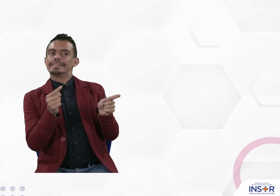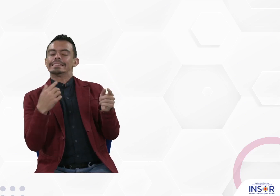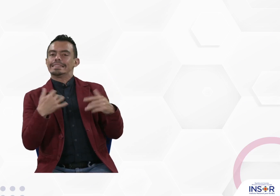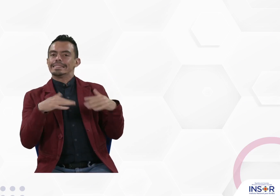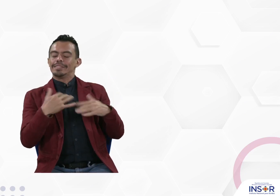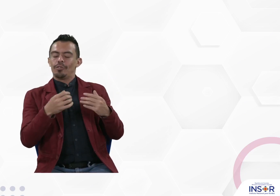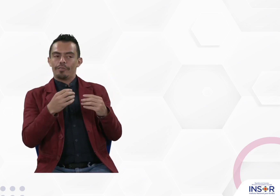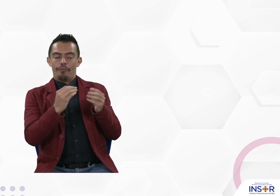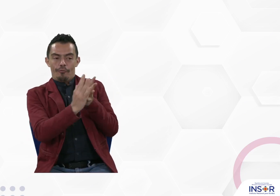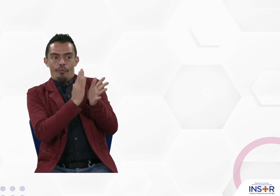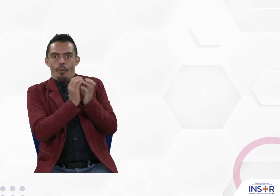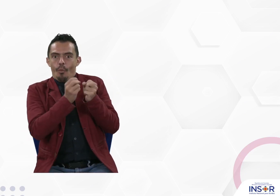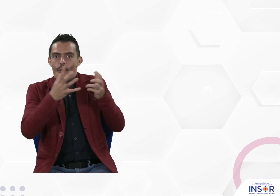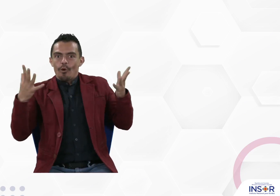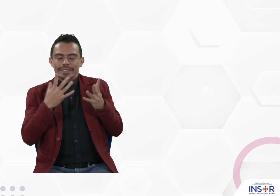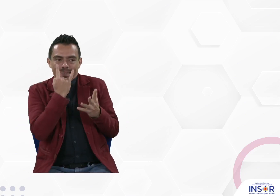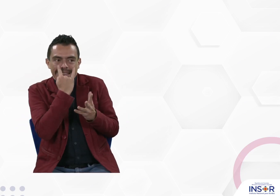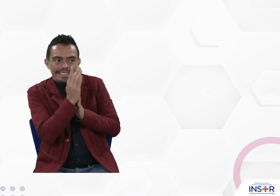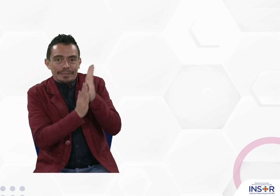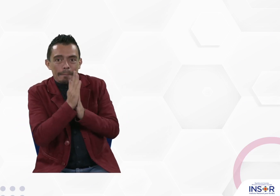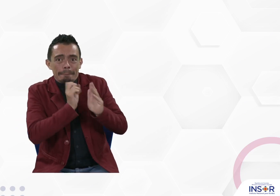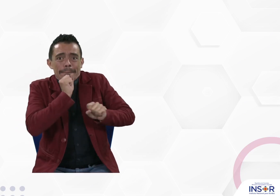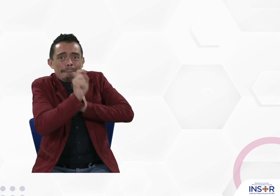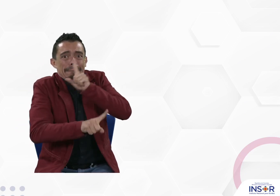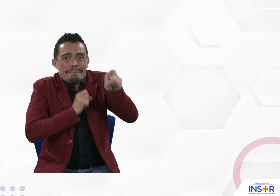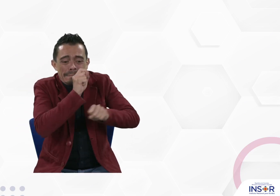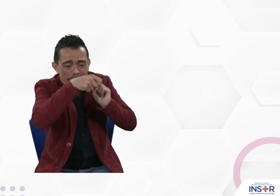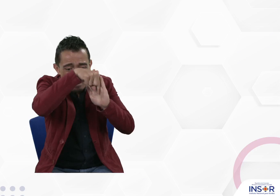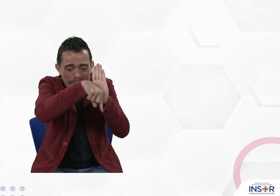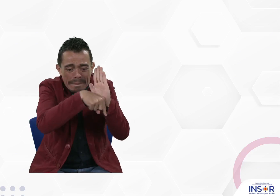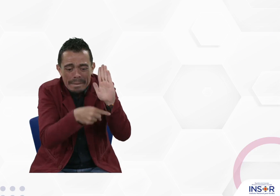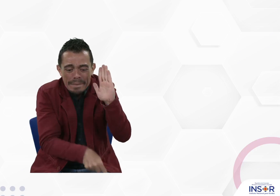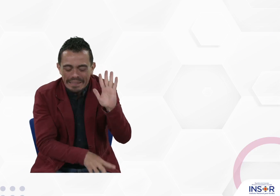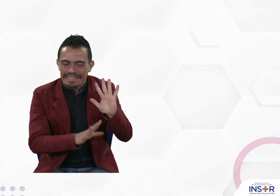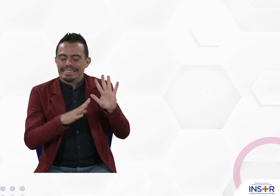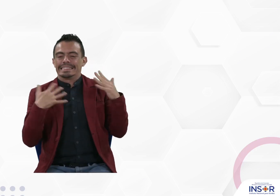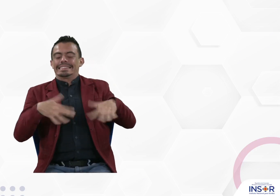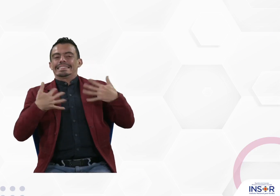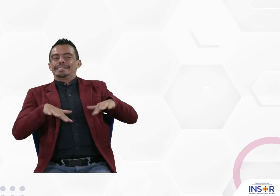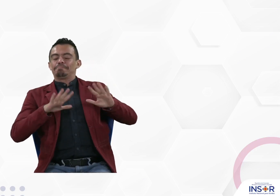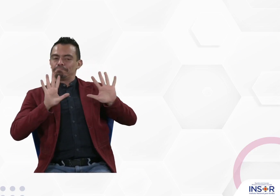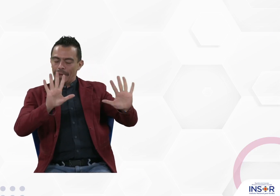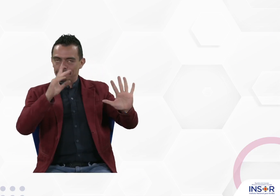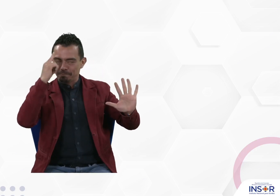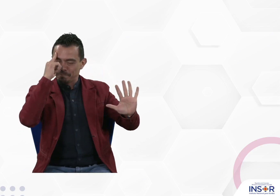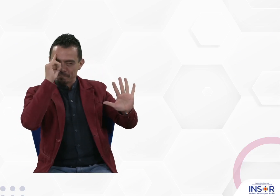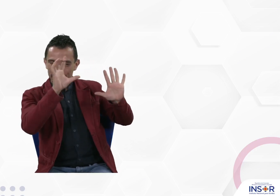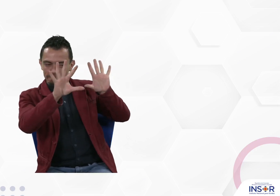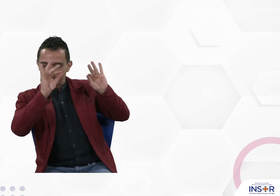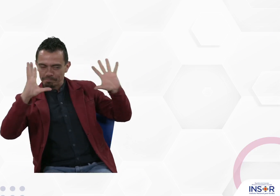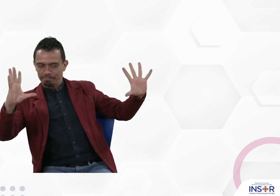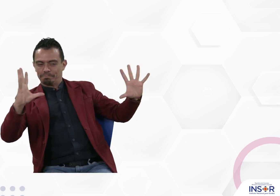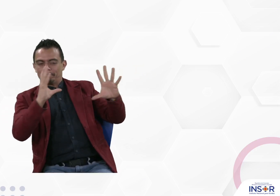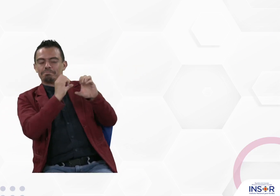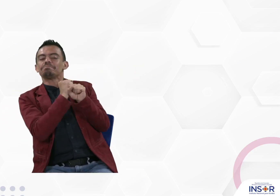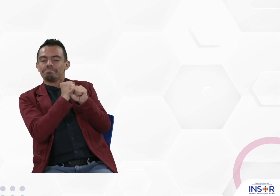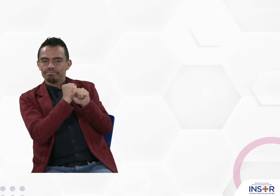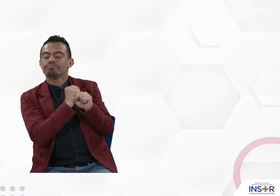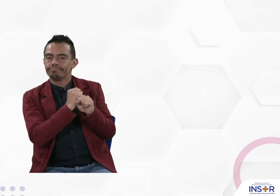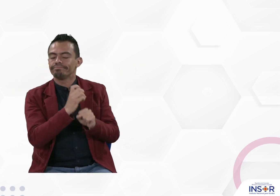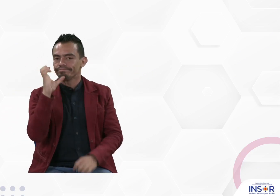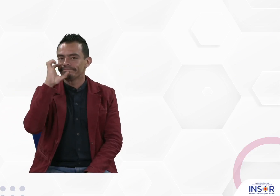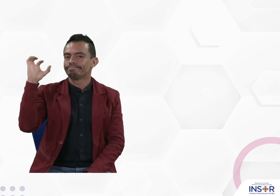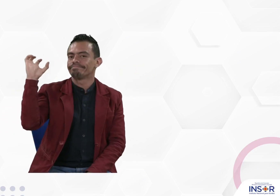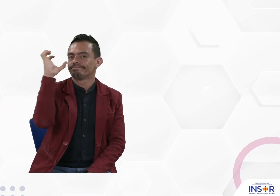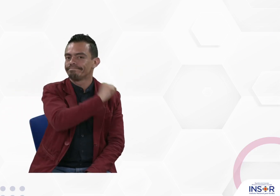muy importante y muy interesante, que es una información muy valiosa que nos gustaría inclusive preguntarles para ahondar mucho más sobre lo que nos acaban de